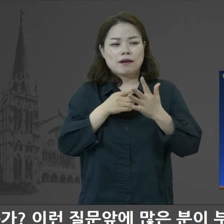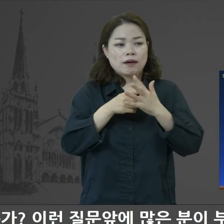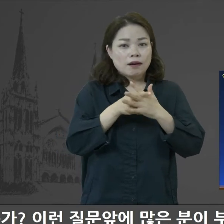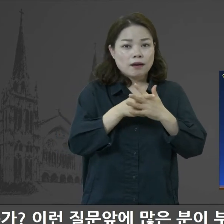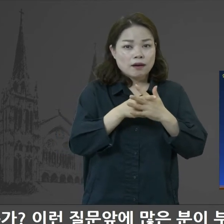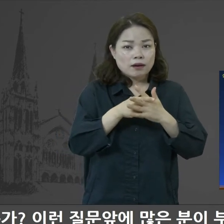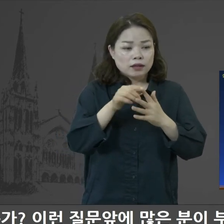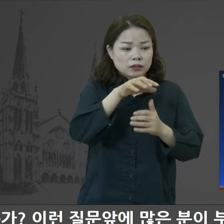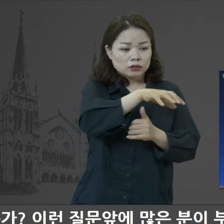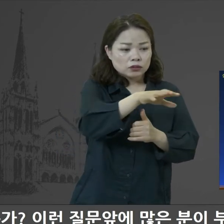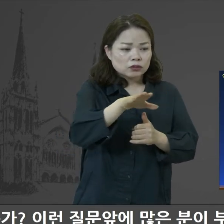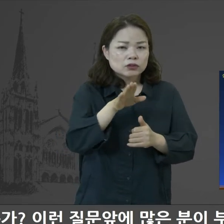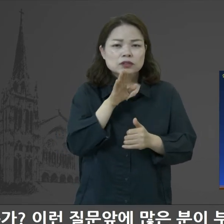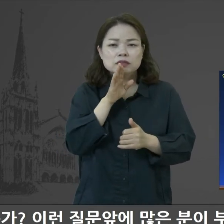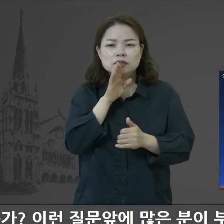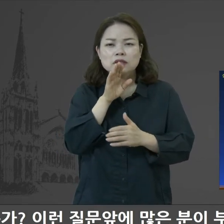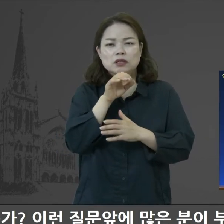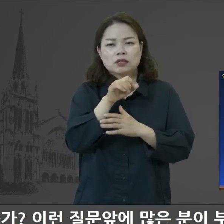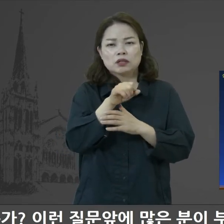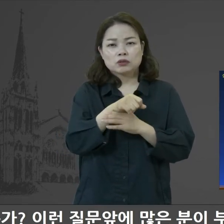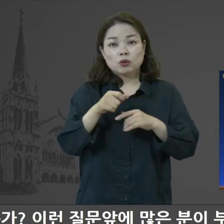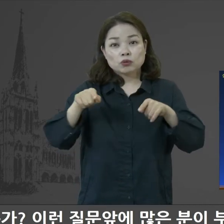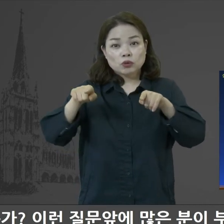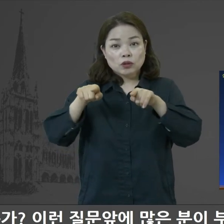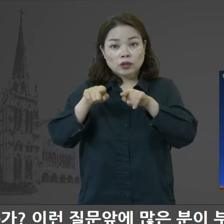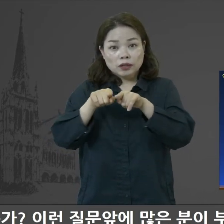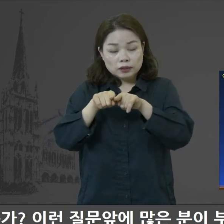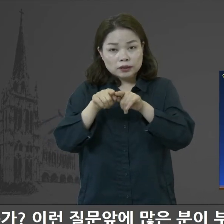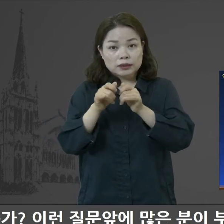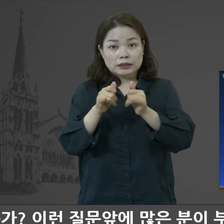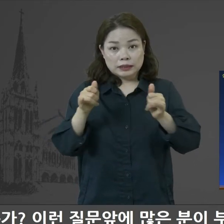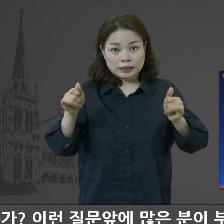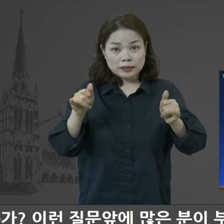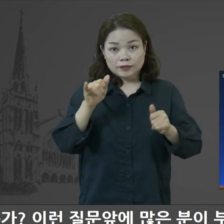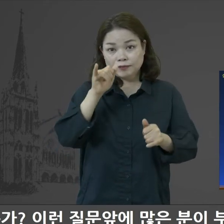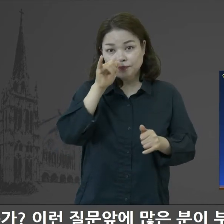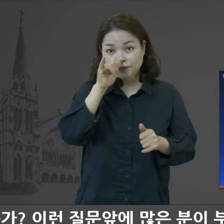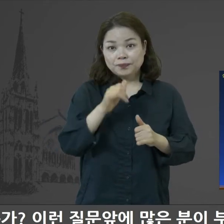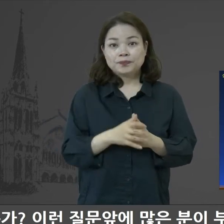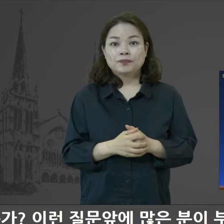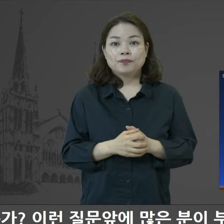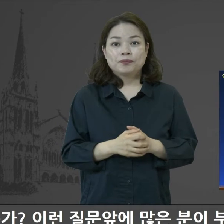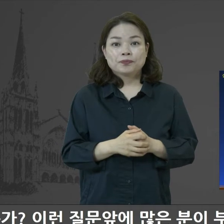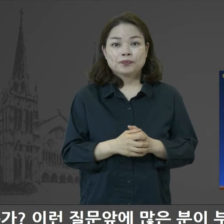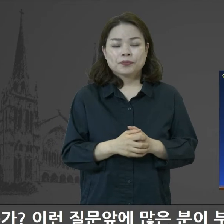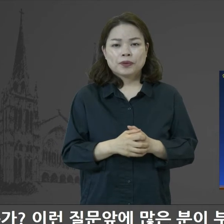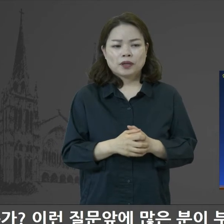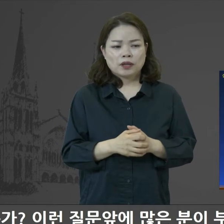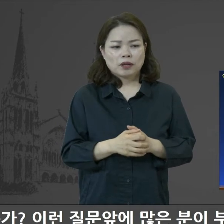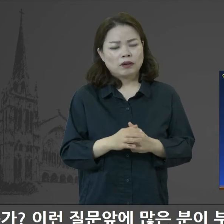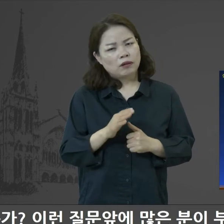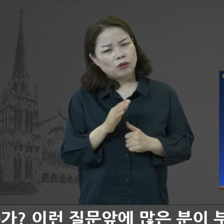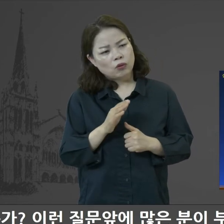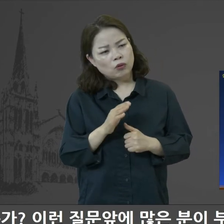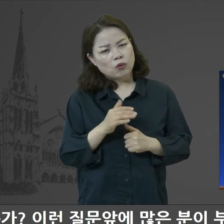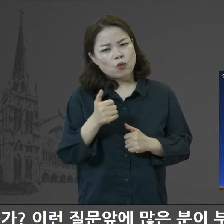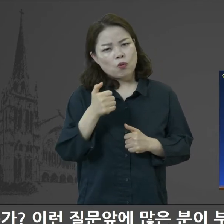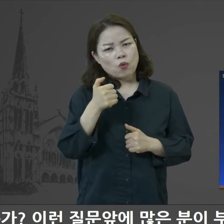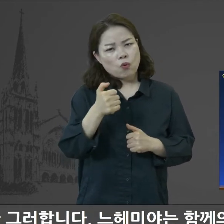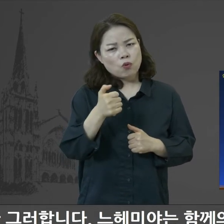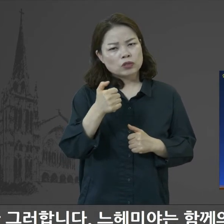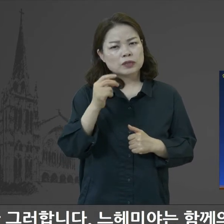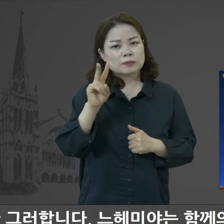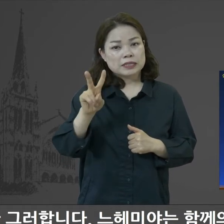실제 그의 주변엔 열매로 동역하는 많은 동역자들이 있었다라는 거예요. 이것이 불과